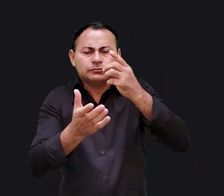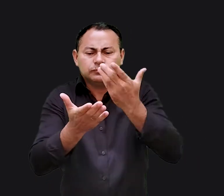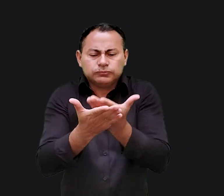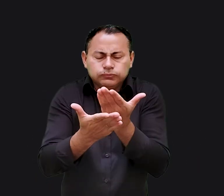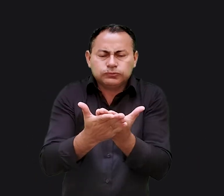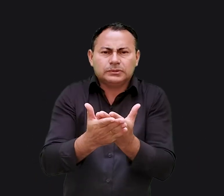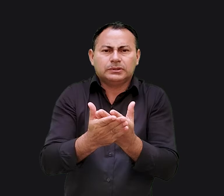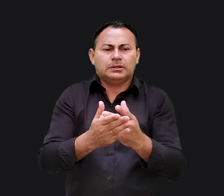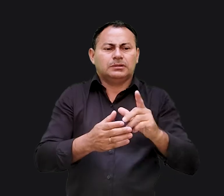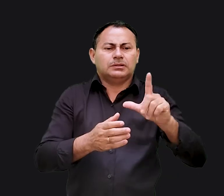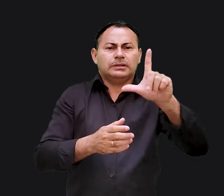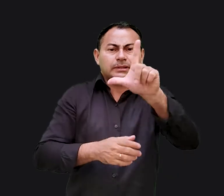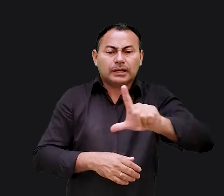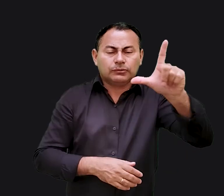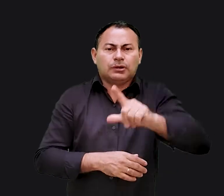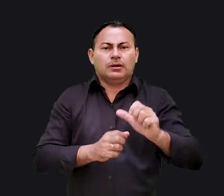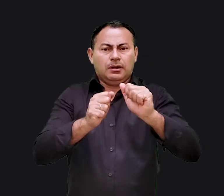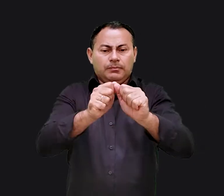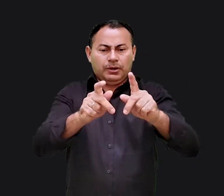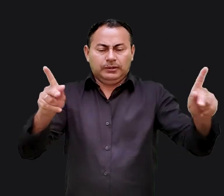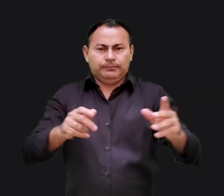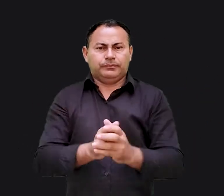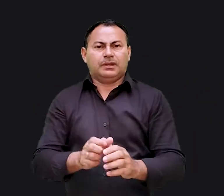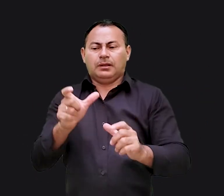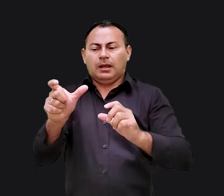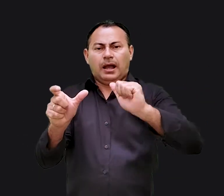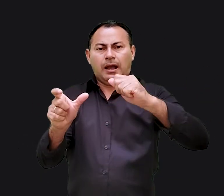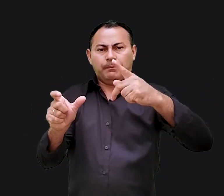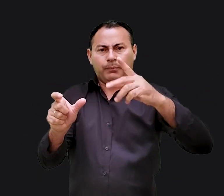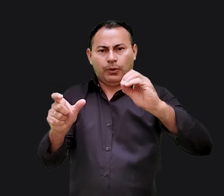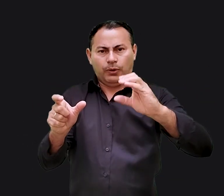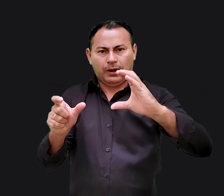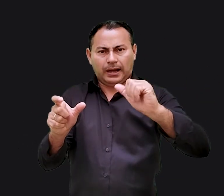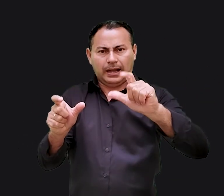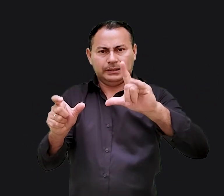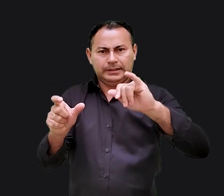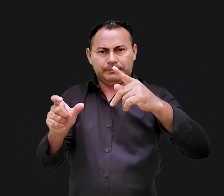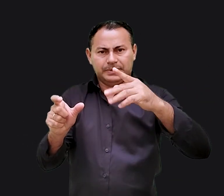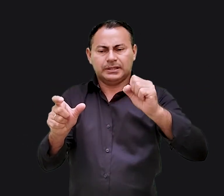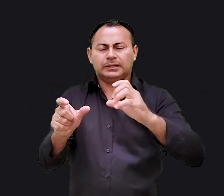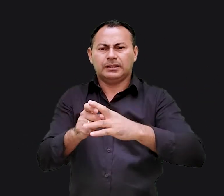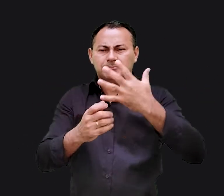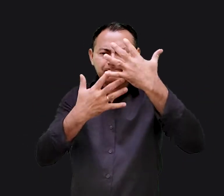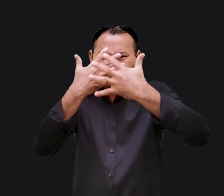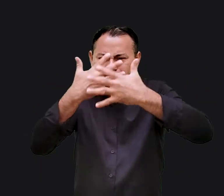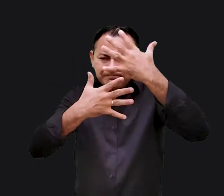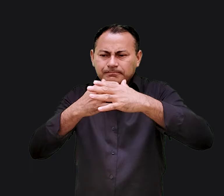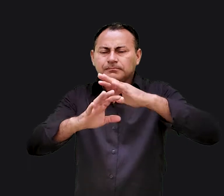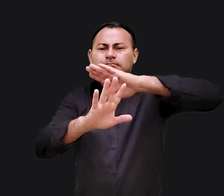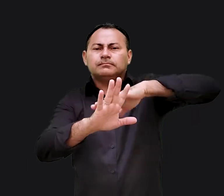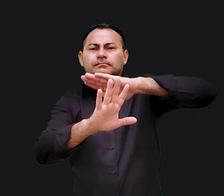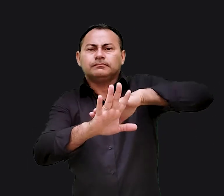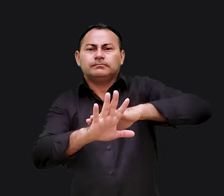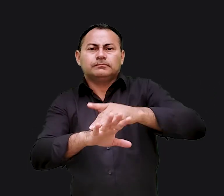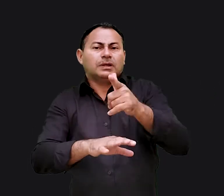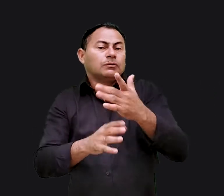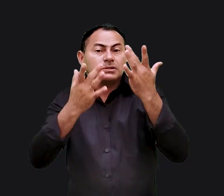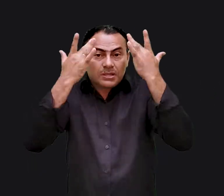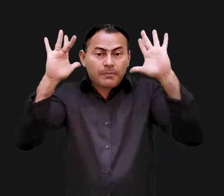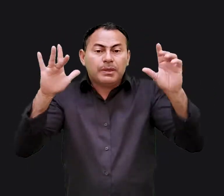de literatura apocalíptica. A palavra Apocalipse sugere que há um véu e algo por trás dele. Não